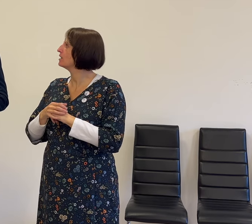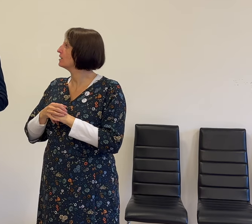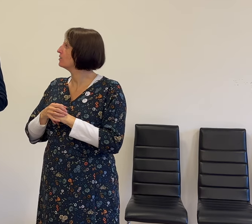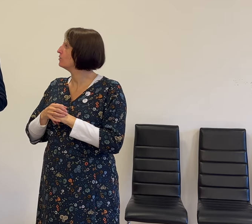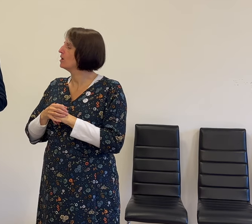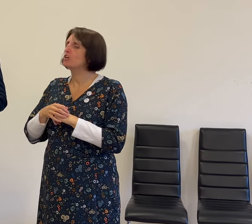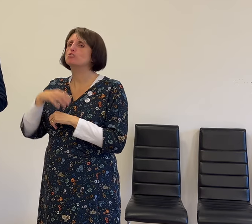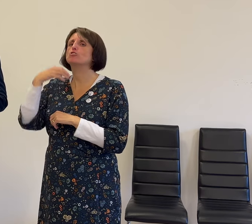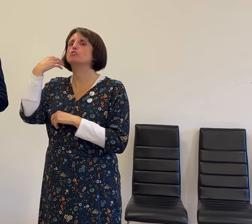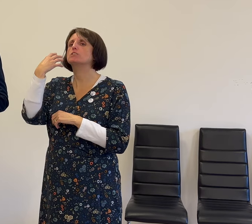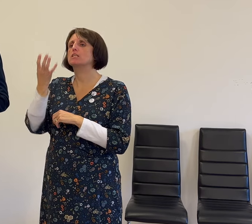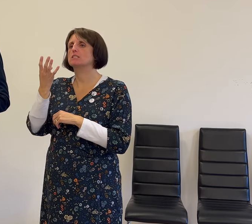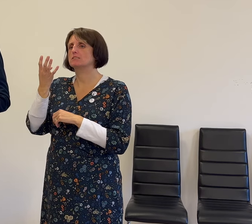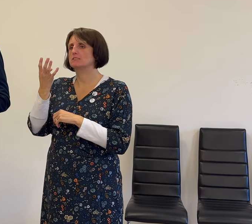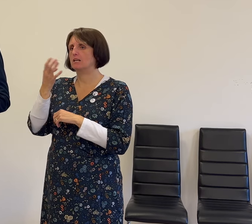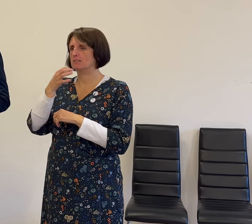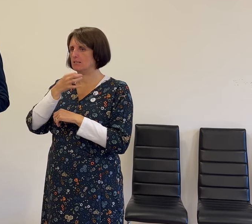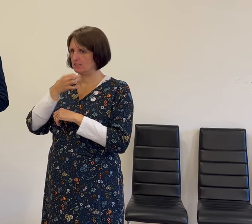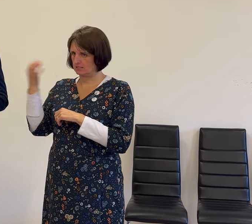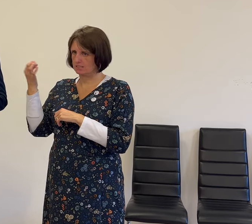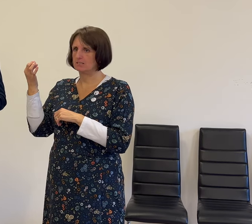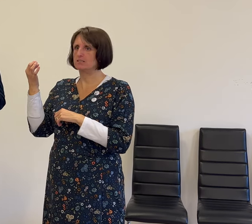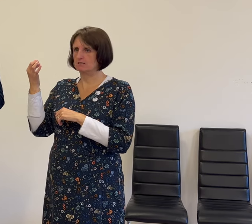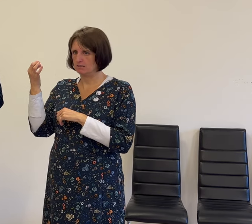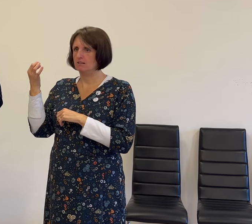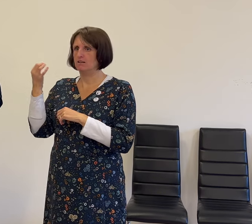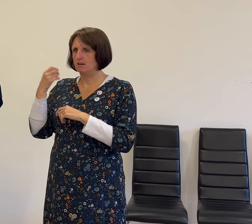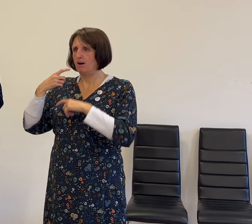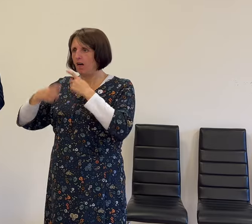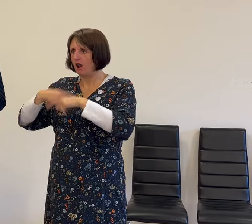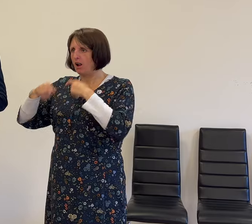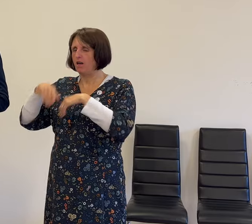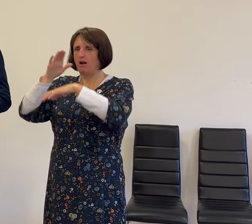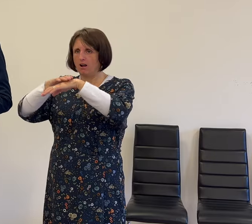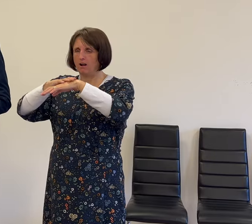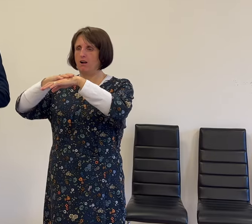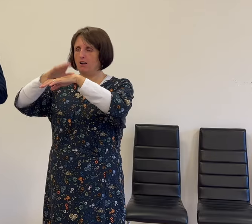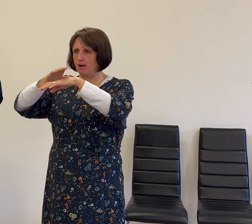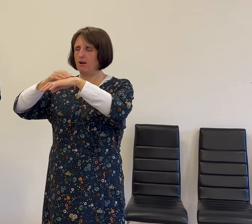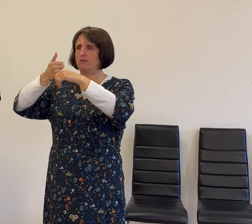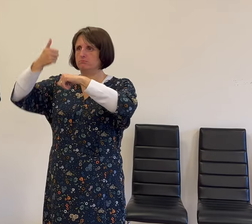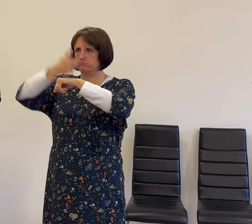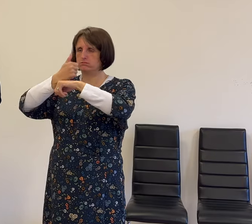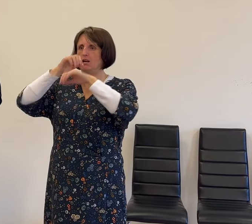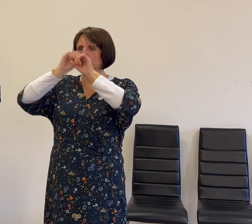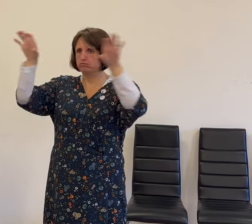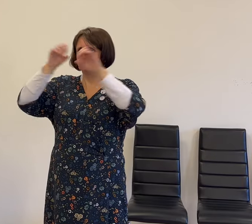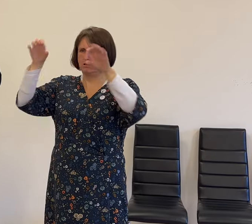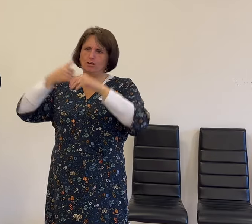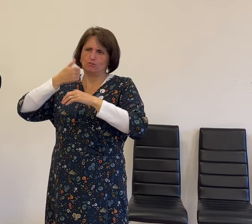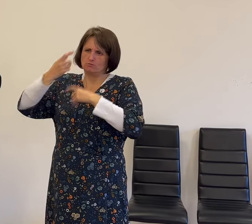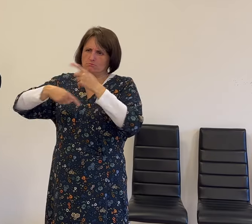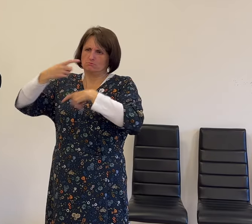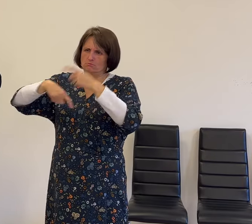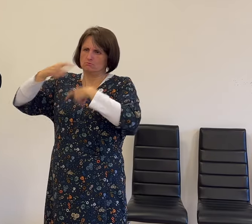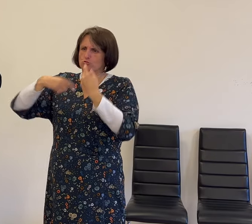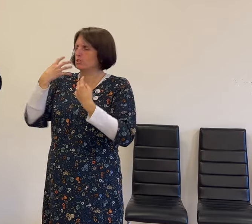40 dnů. A je napsáno ještě dvakrát denně to dělali. Seřadili se,